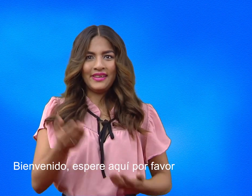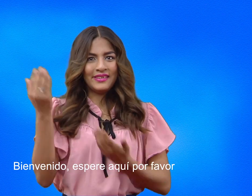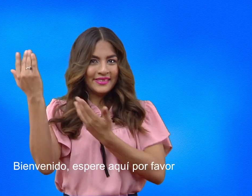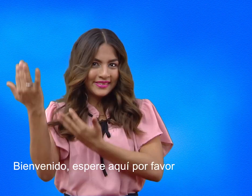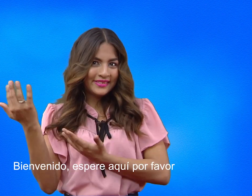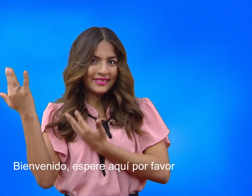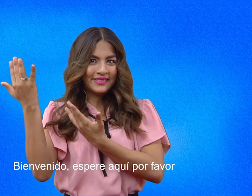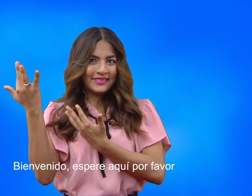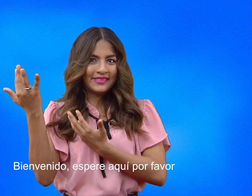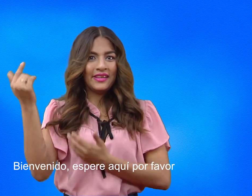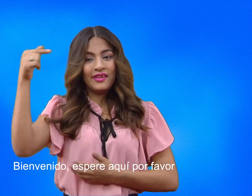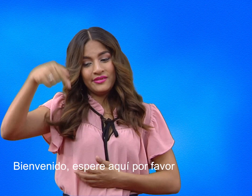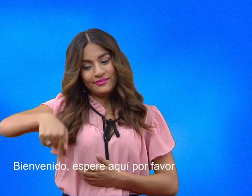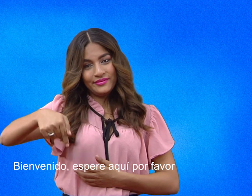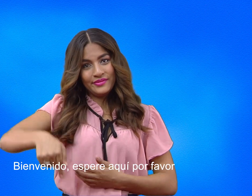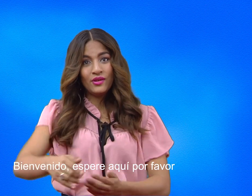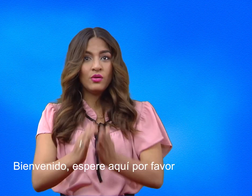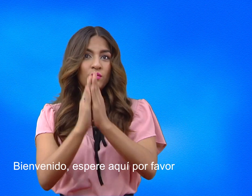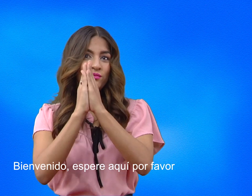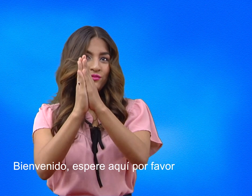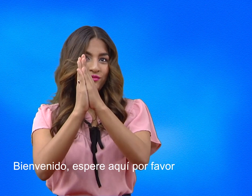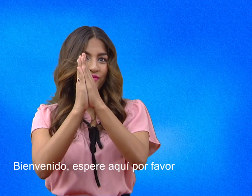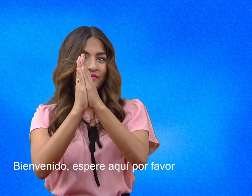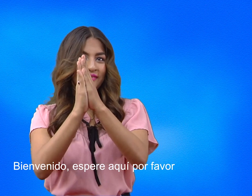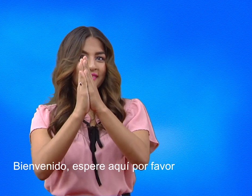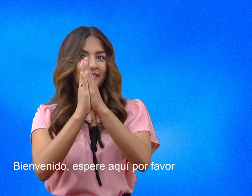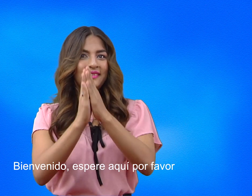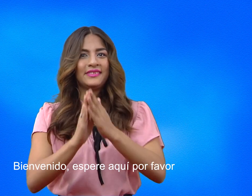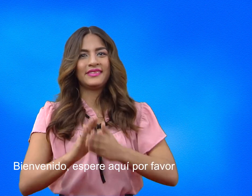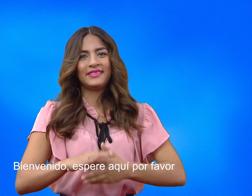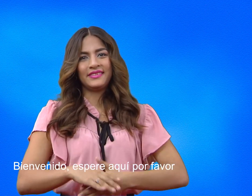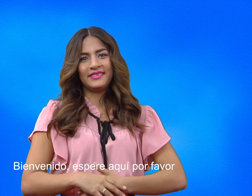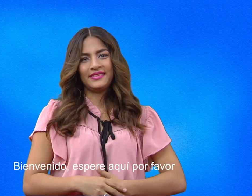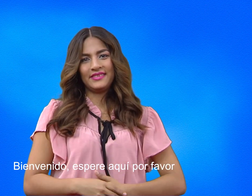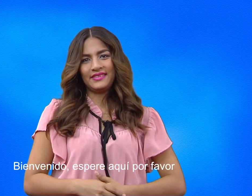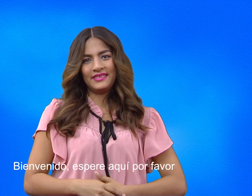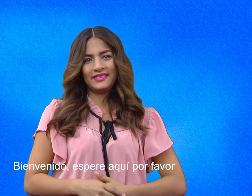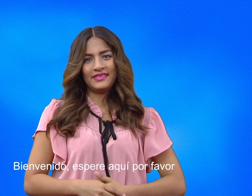Bienvenido. Espere aquí, por favor.